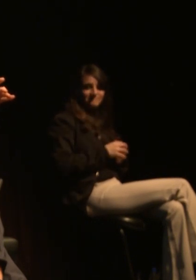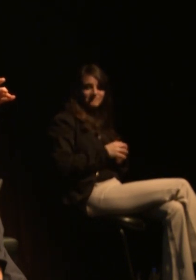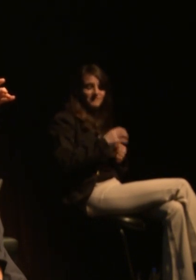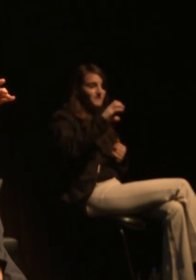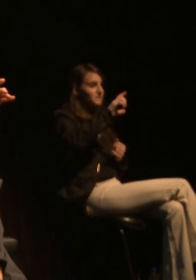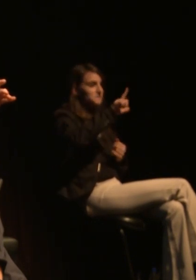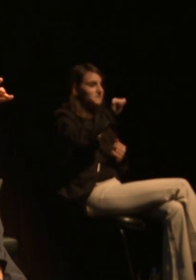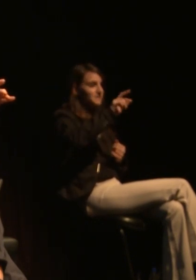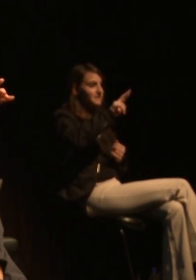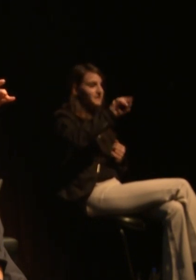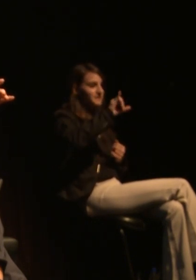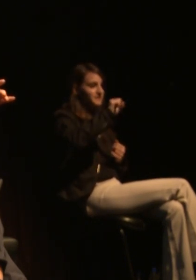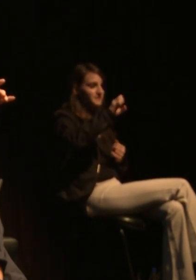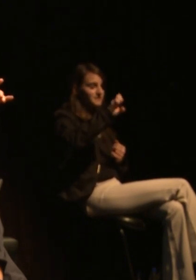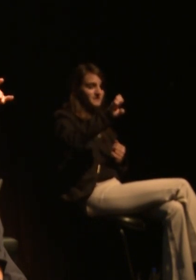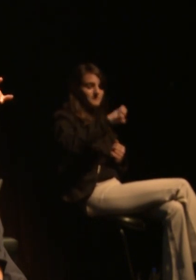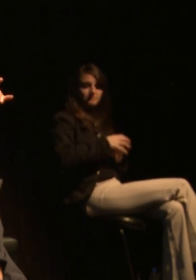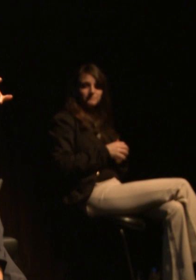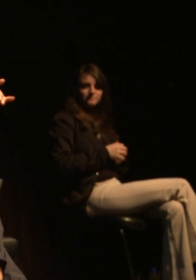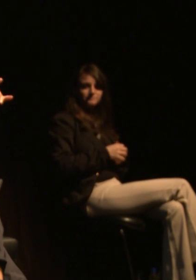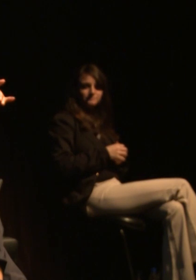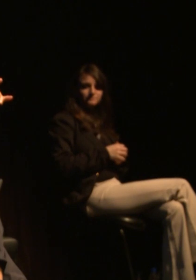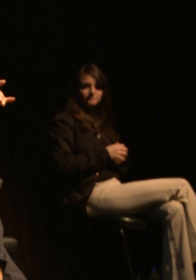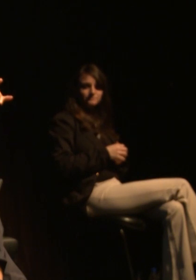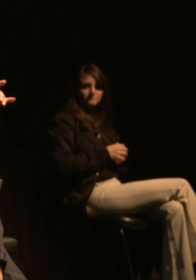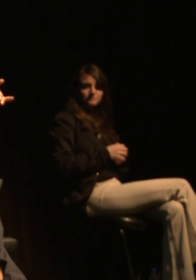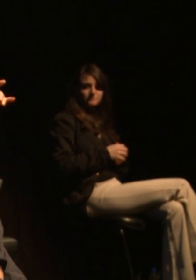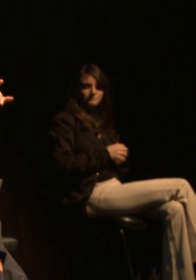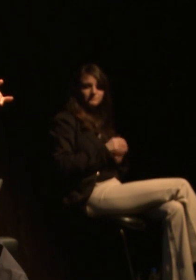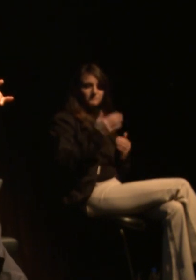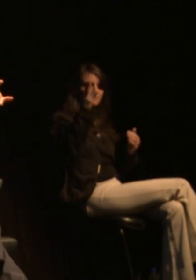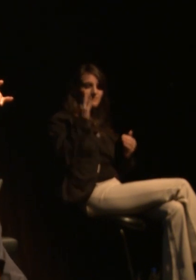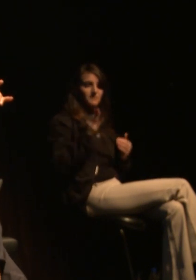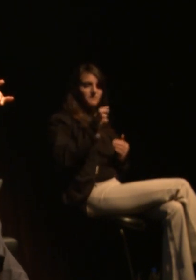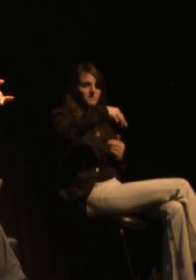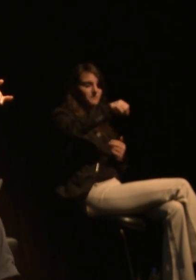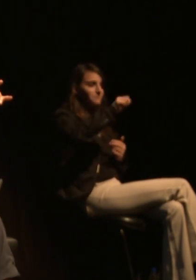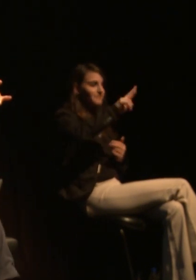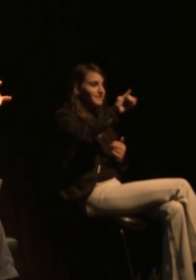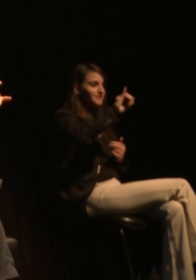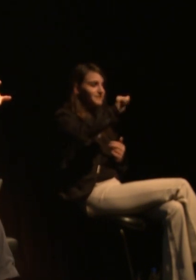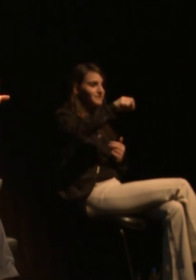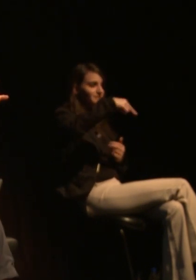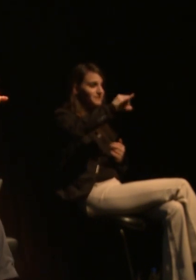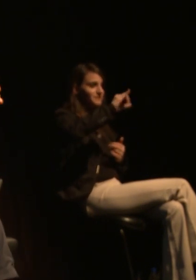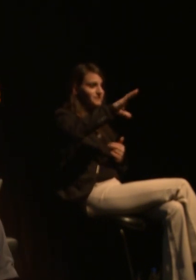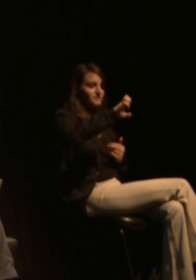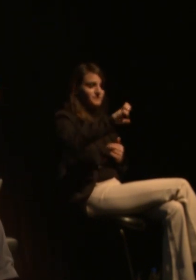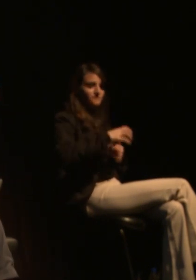A Clarice gostei muito, mas eu gosto muito de uma autora brasileira chamada Maria Alice Barroso.